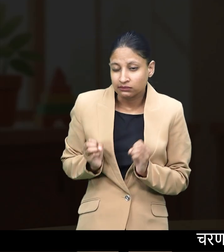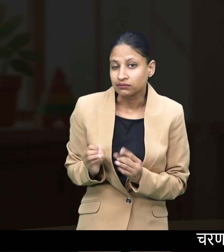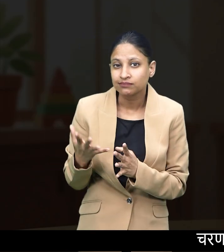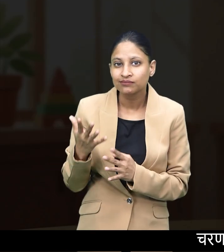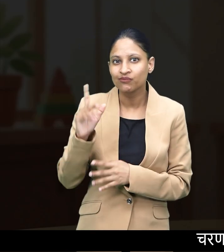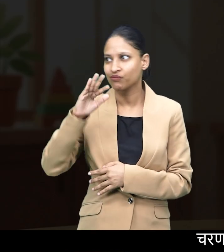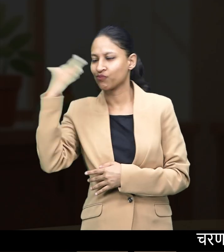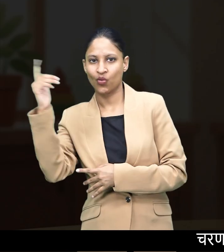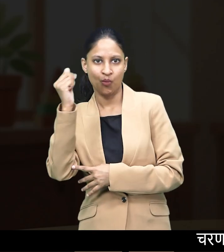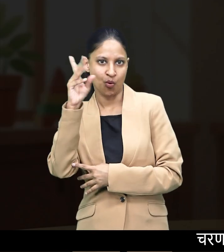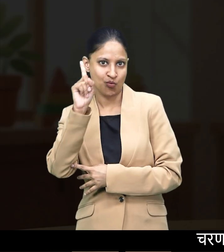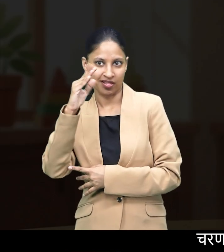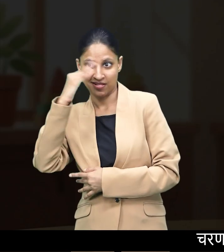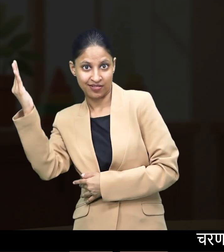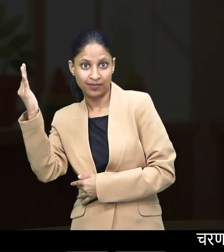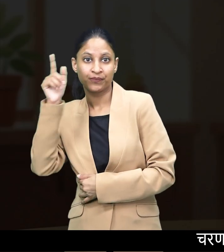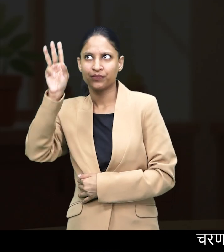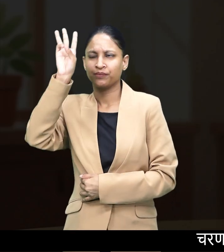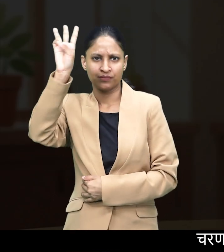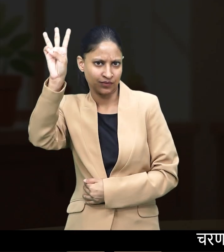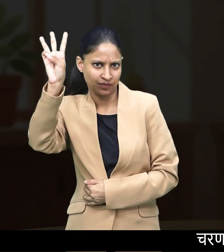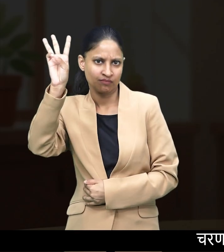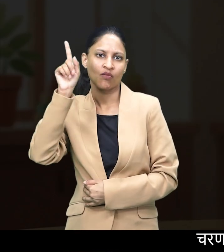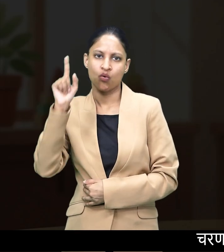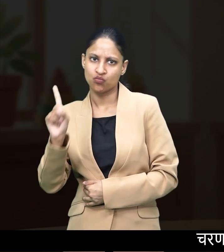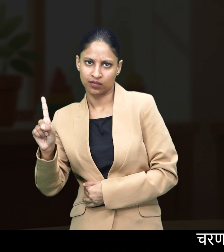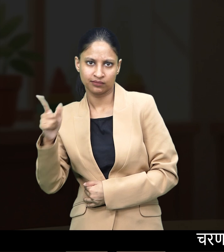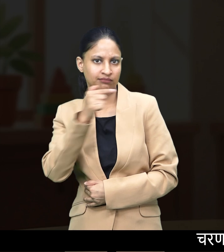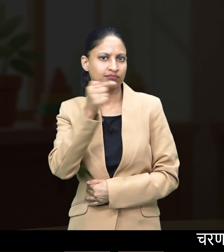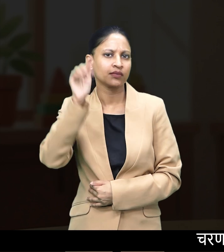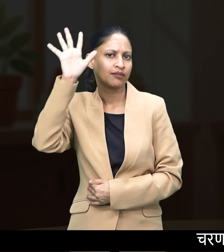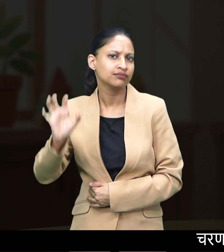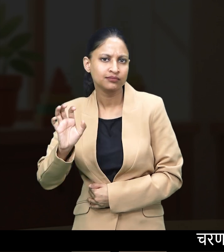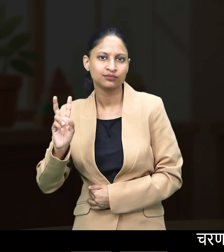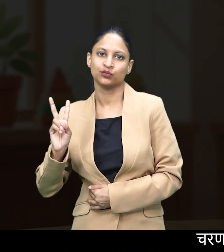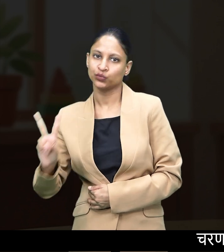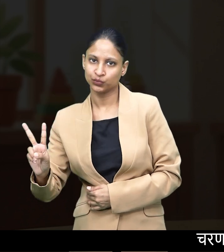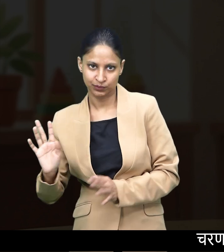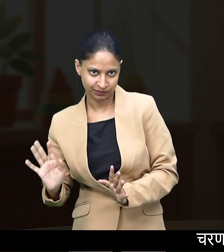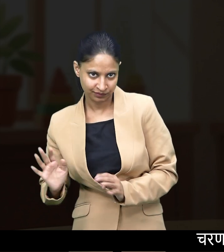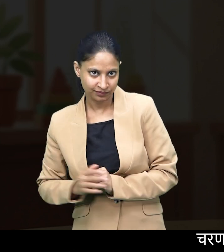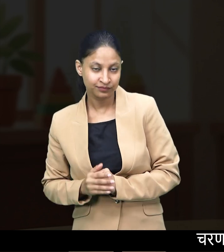चरण 1 इकाई का स्थान 3 घटा 1 बराबर 2।